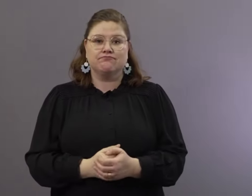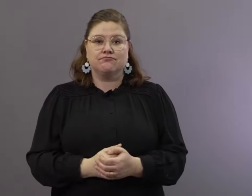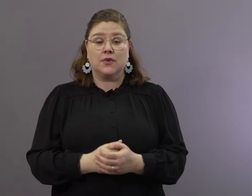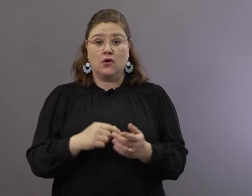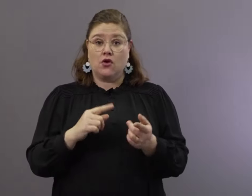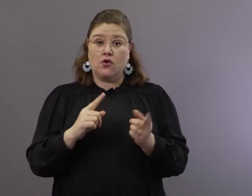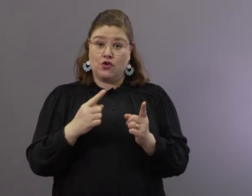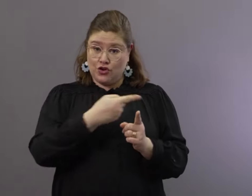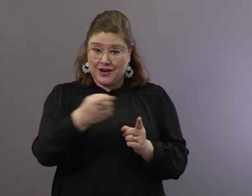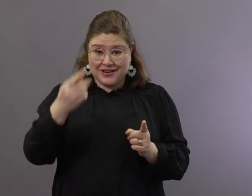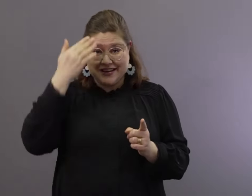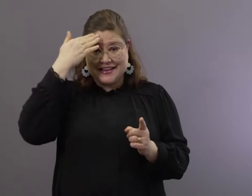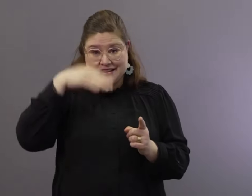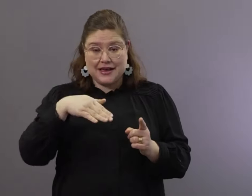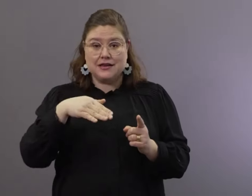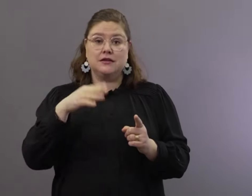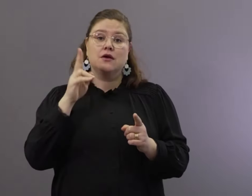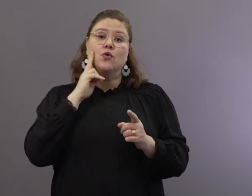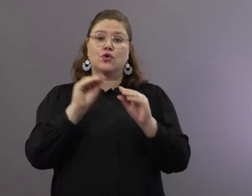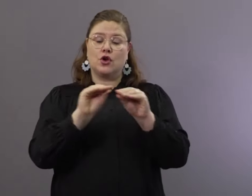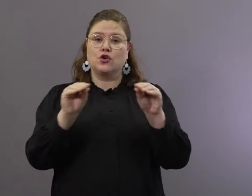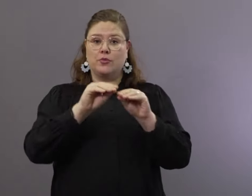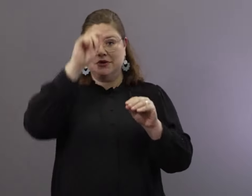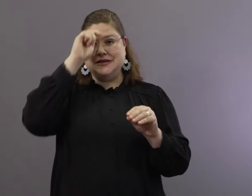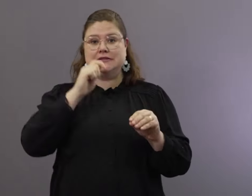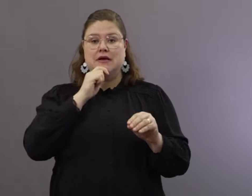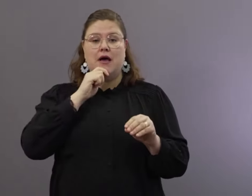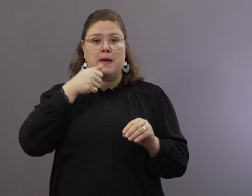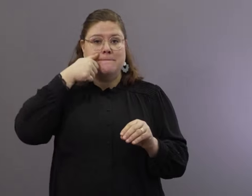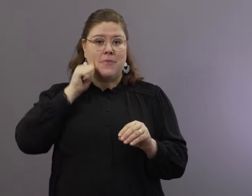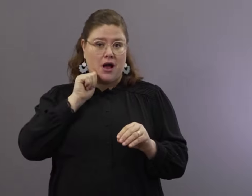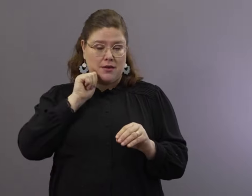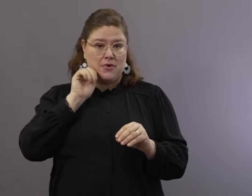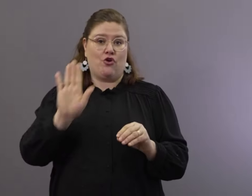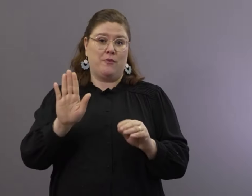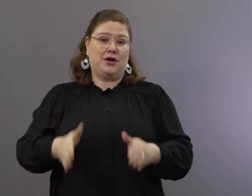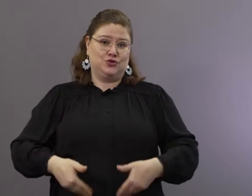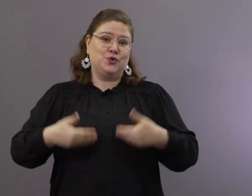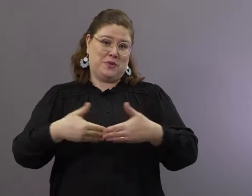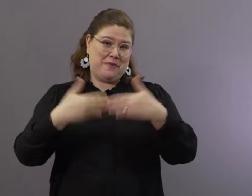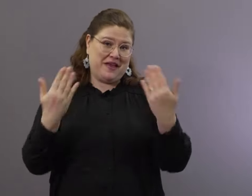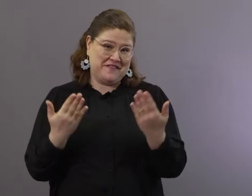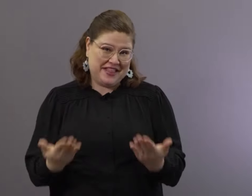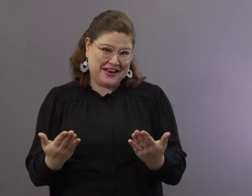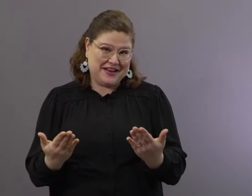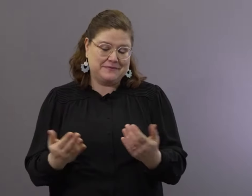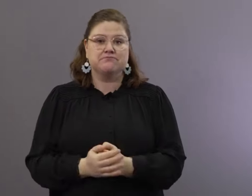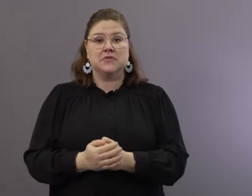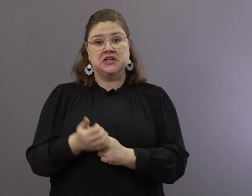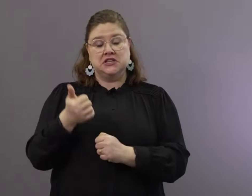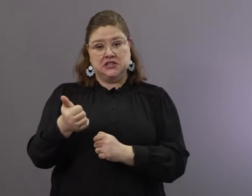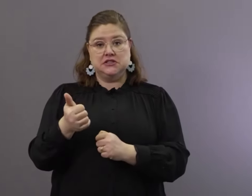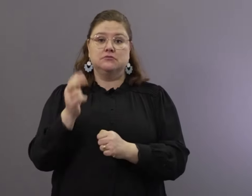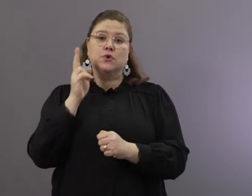että tänään on myös kuurojen opetuksen isän Carl Oskar Malmin syntymäpäivä. Hänhän perusti ensimmäisen